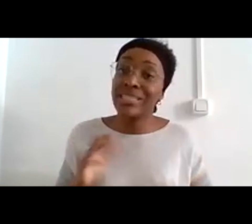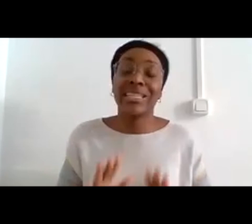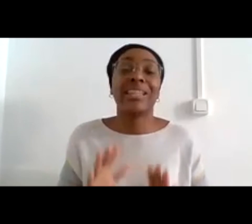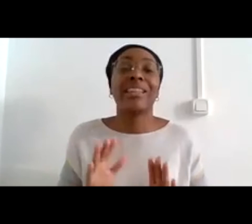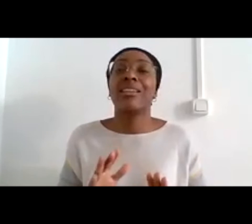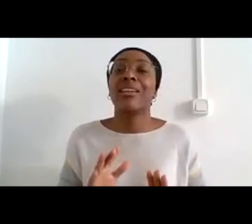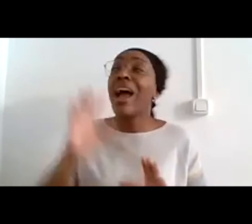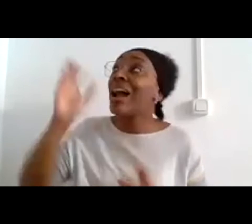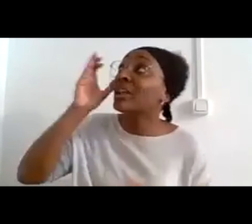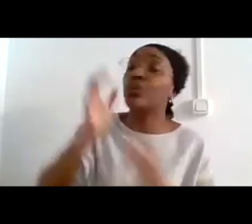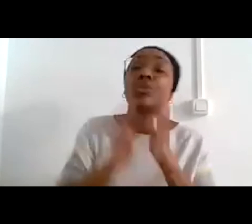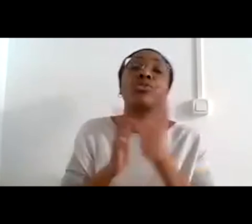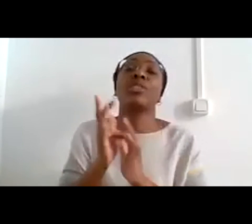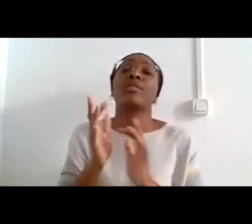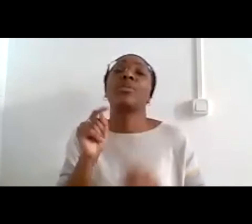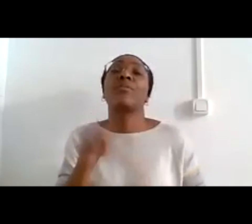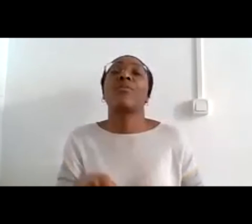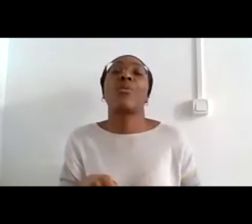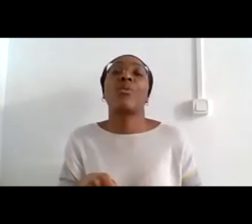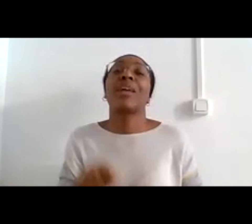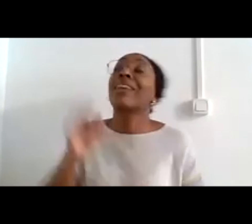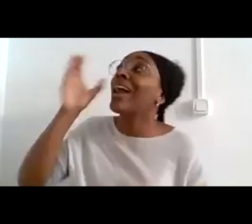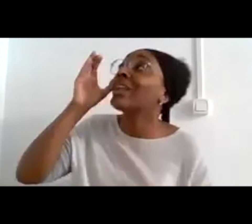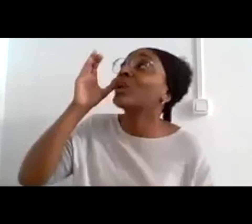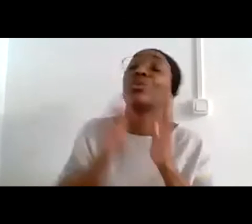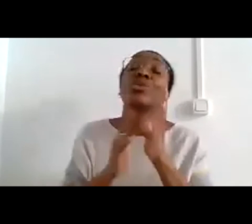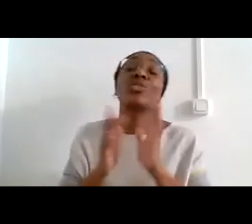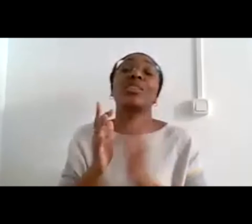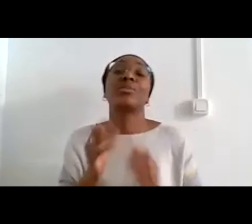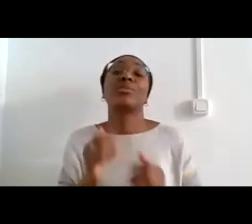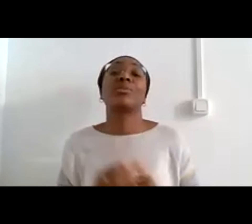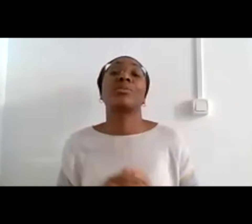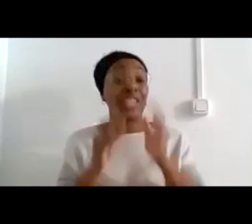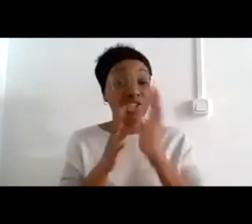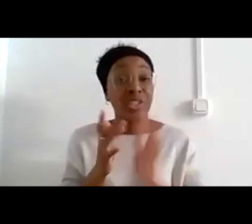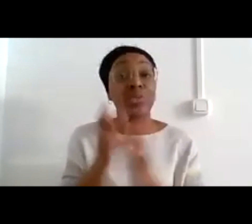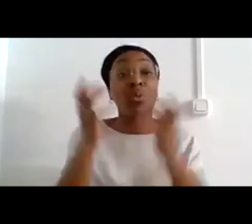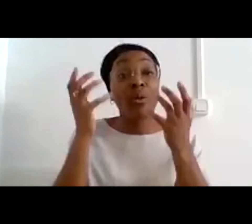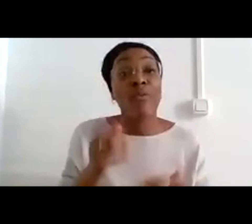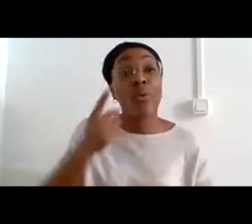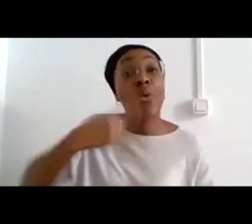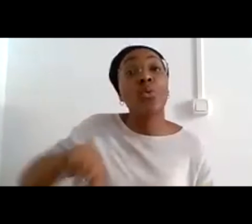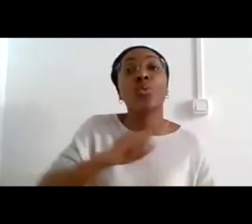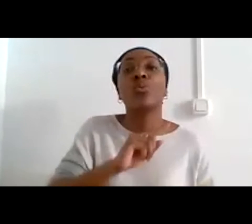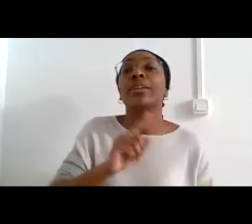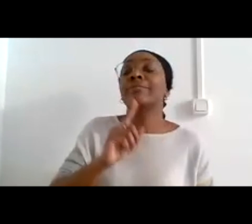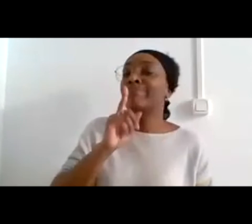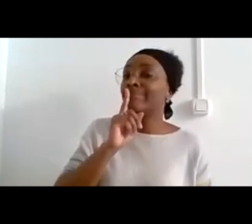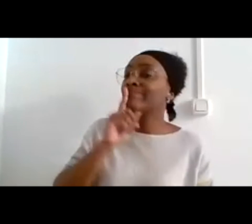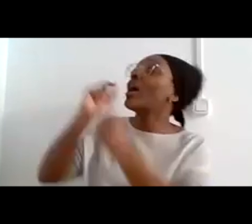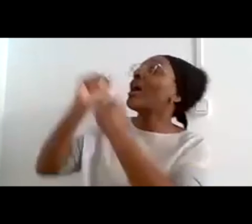pays. Si tu es docile. Et Dieu attend qu'on soit docile, qu'on se laisse influencer par